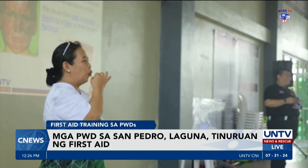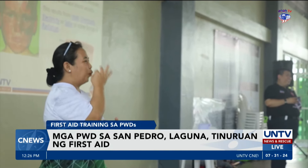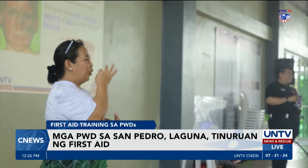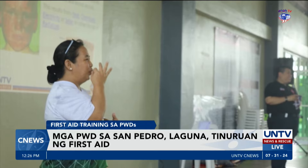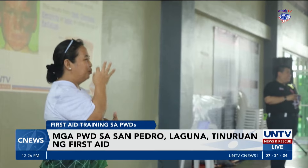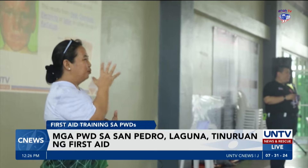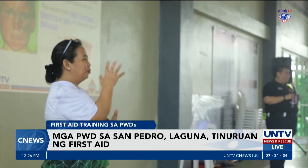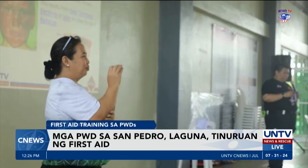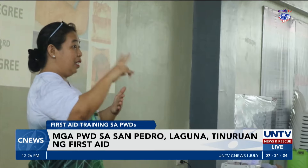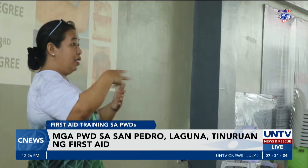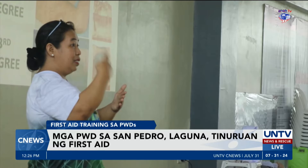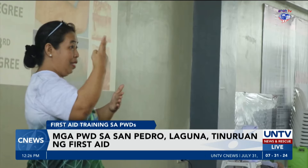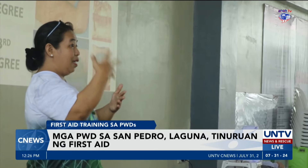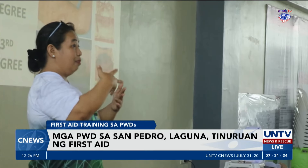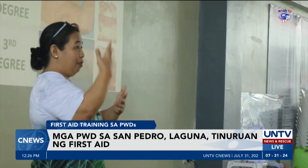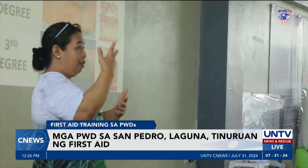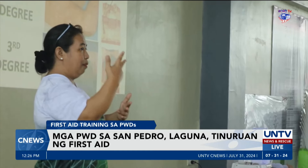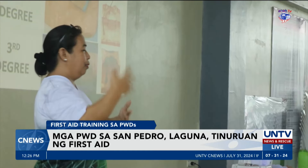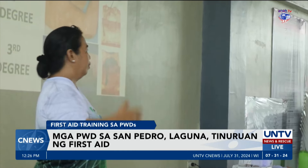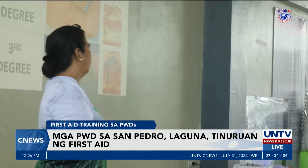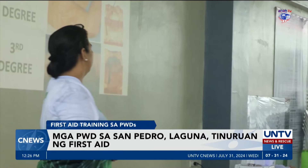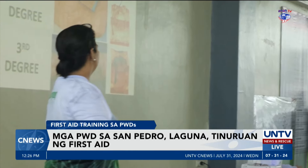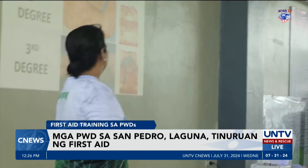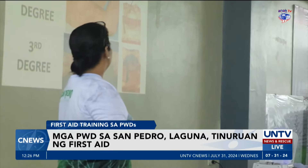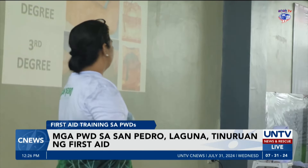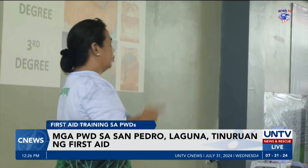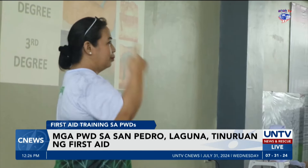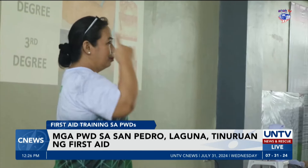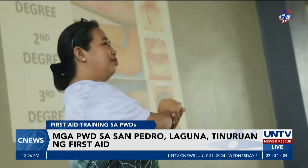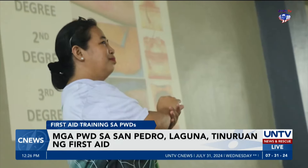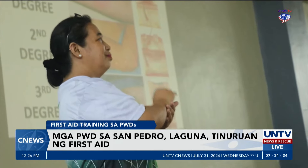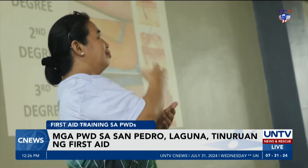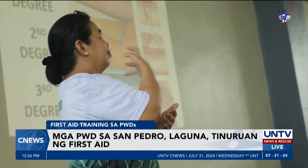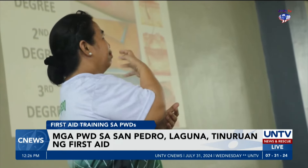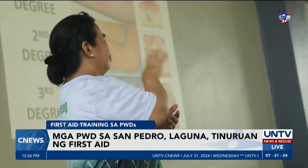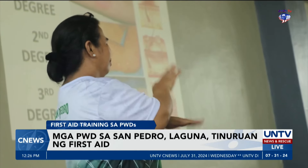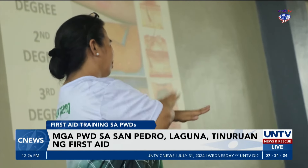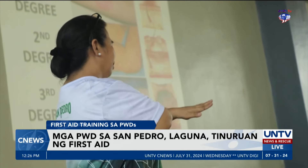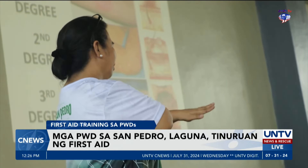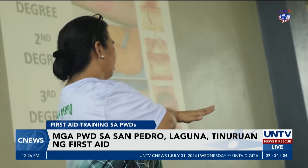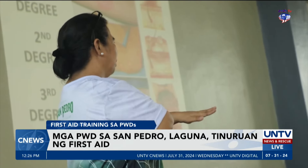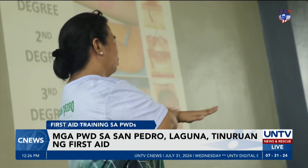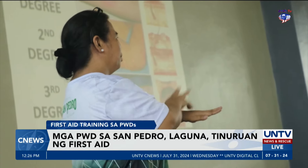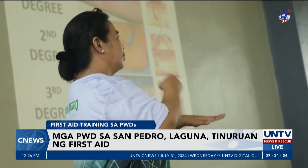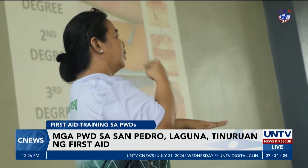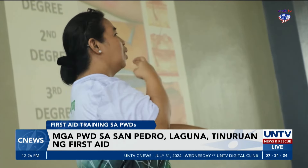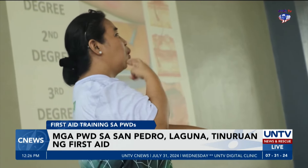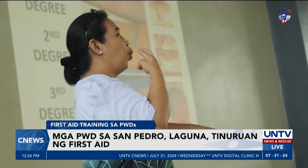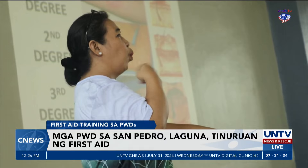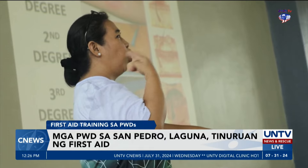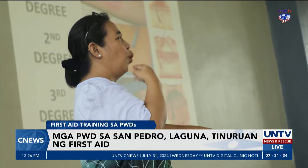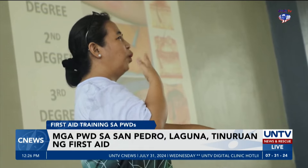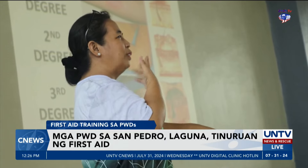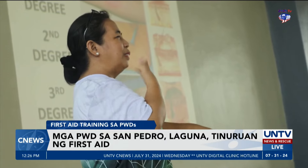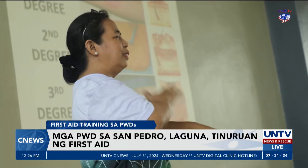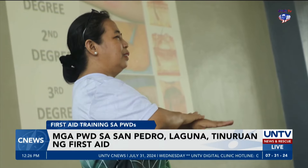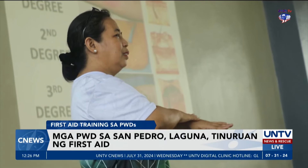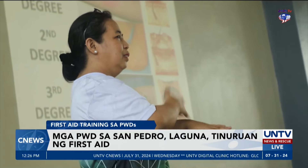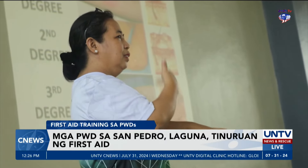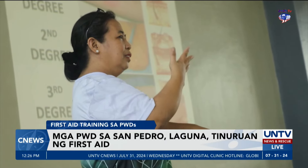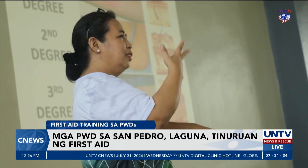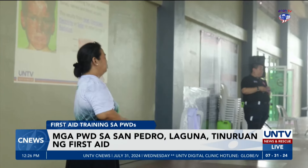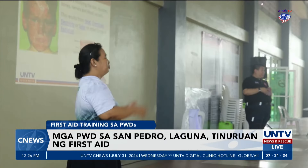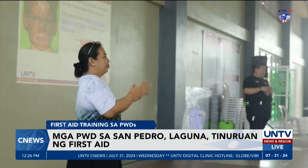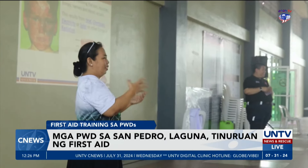Persons with Disability Affairs Office ng San Pedro City, Laguna. Siya ang nagsisilbing bibig para sa mga PWD